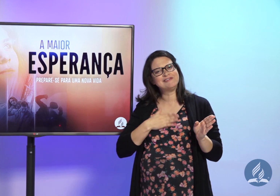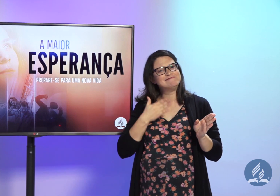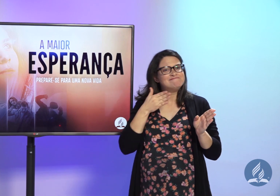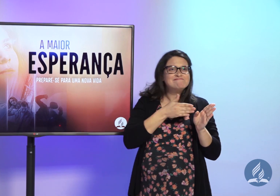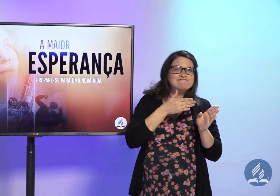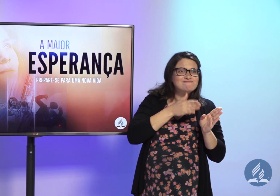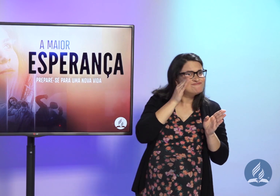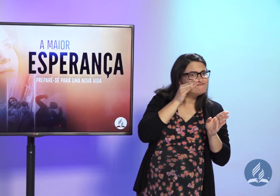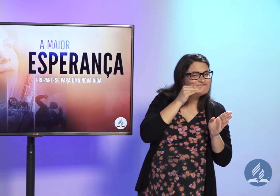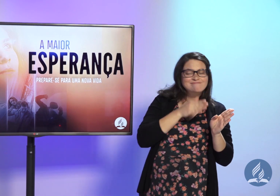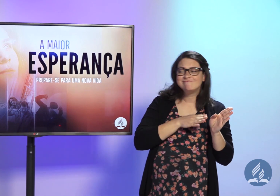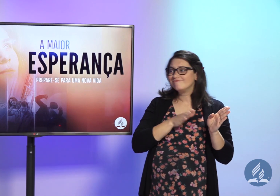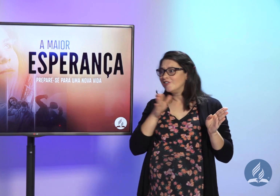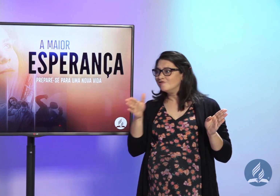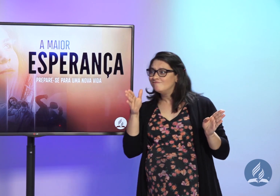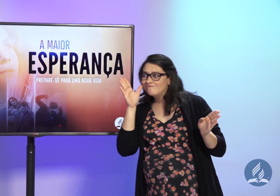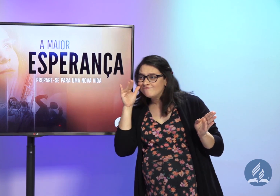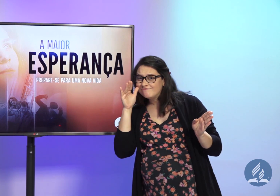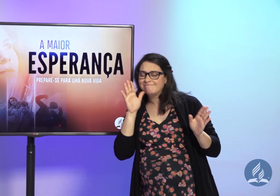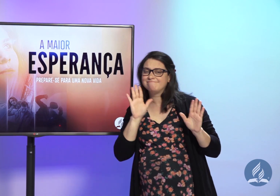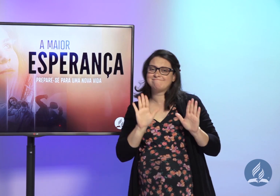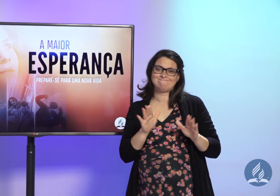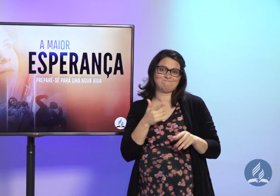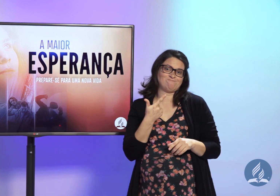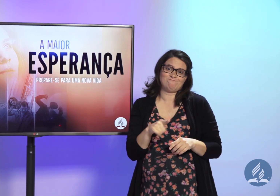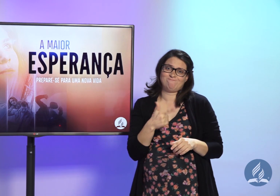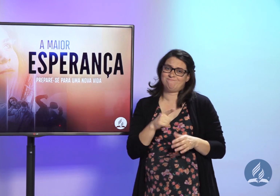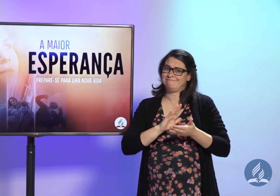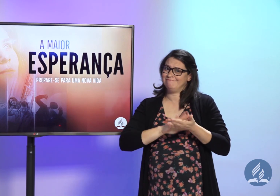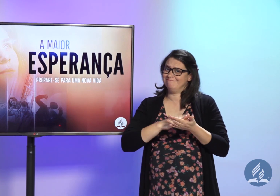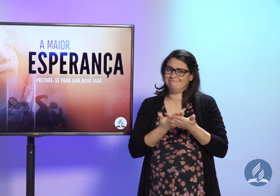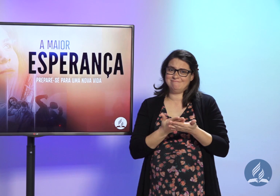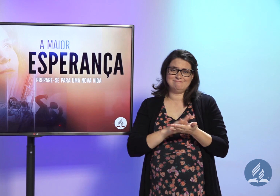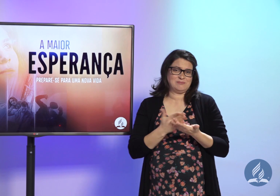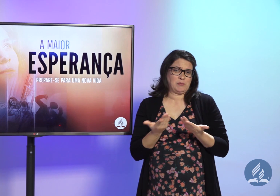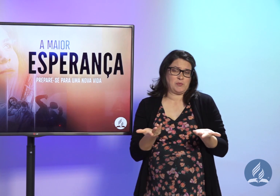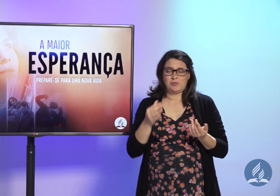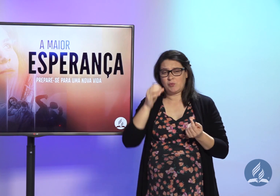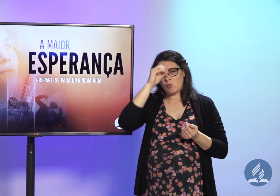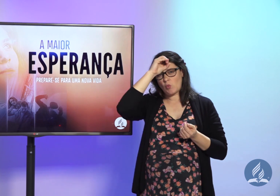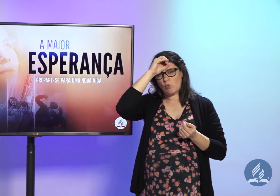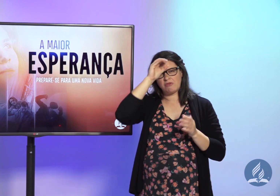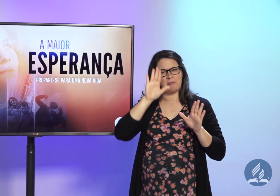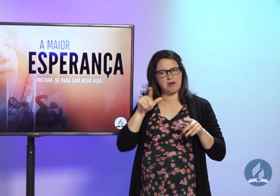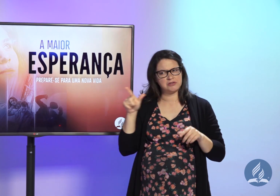E ele sempre alternava indo numa ou na outra religião. Acompanhava o pai e às vezes acompanhava a mãe.